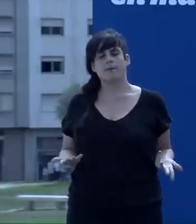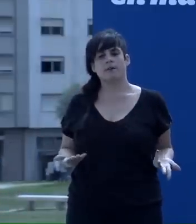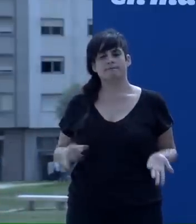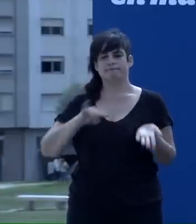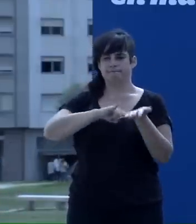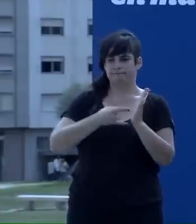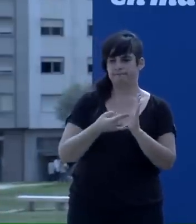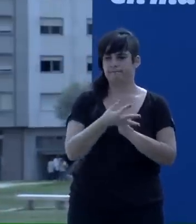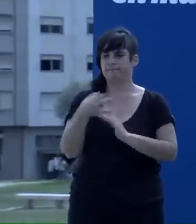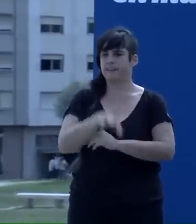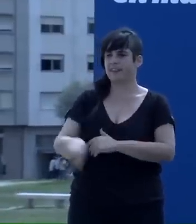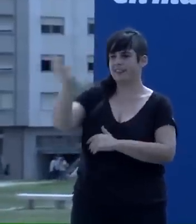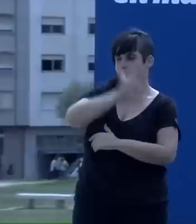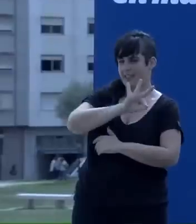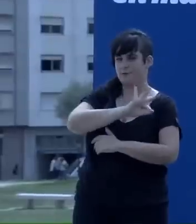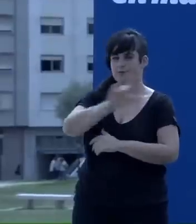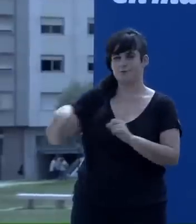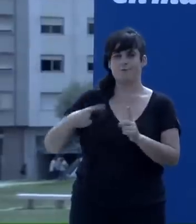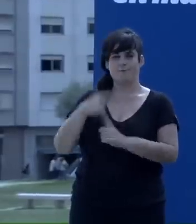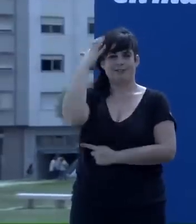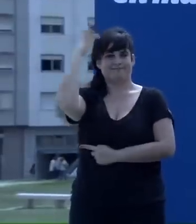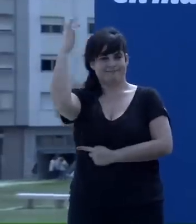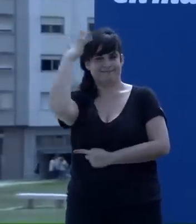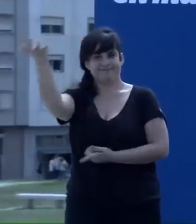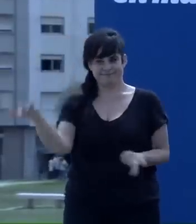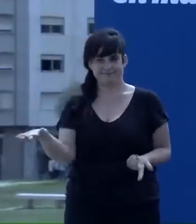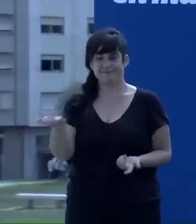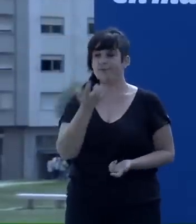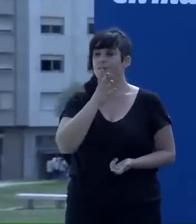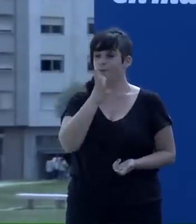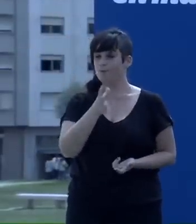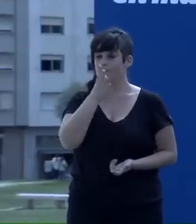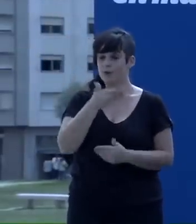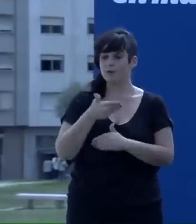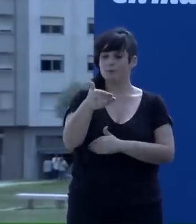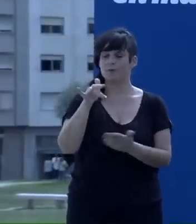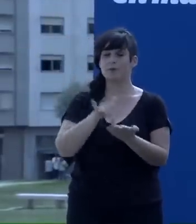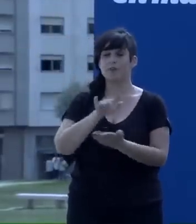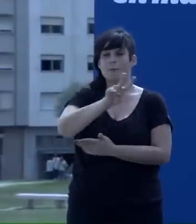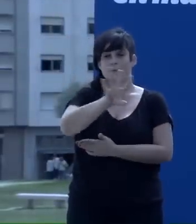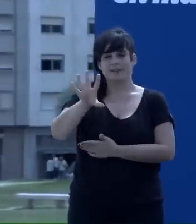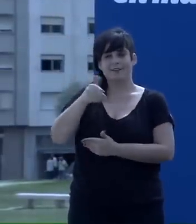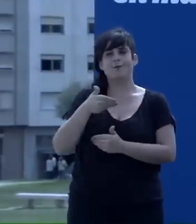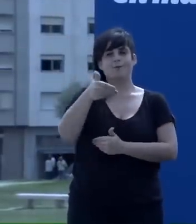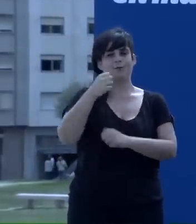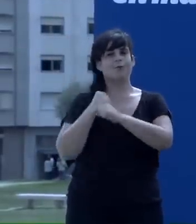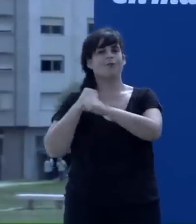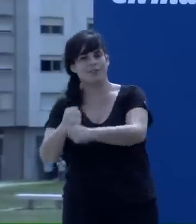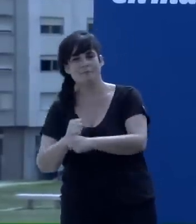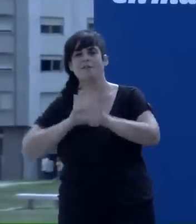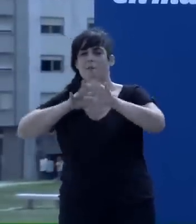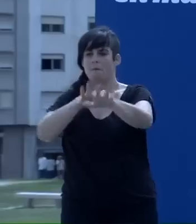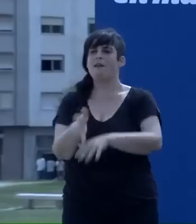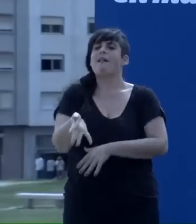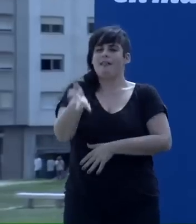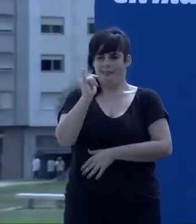solvencia, decisión, querencia e entusiasmo. O 25, xogámonos o futuro. Hai marea,